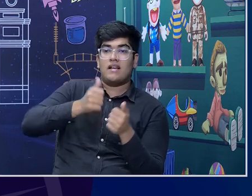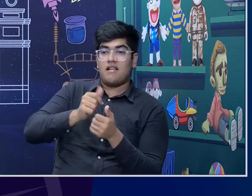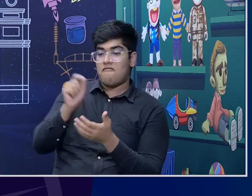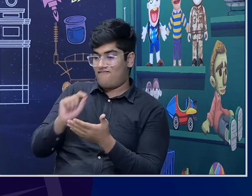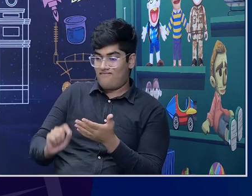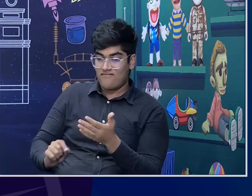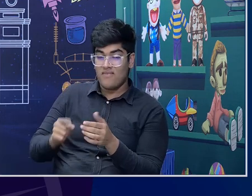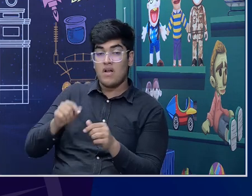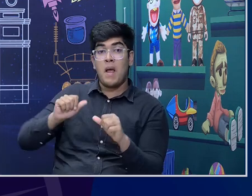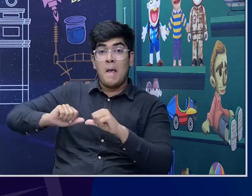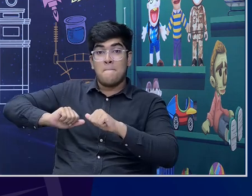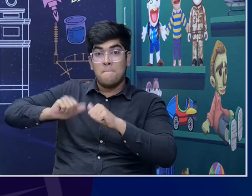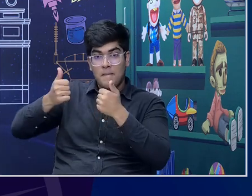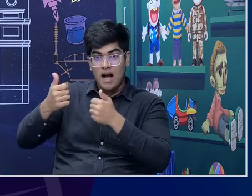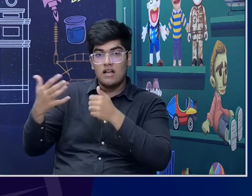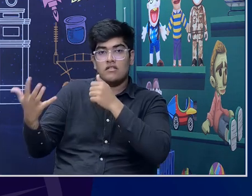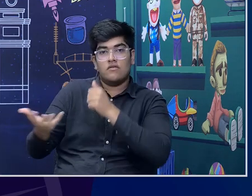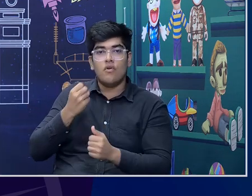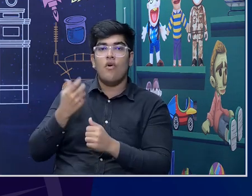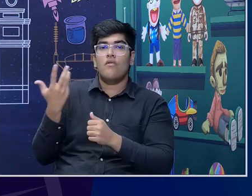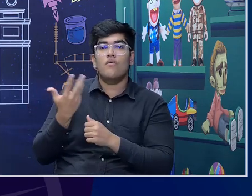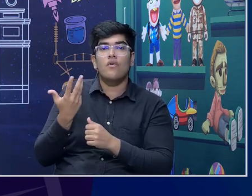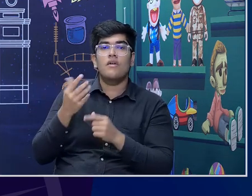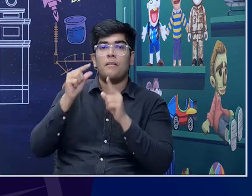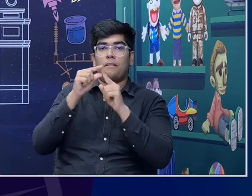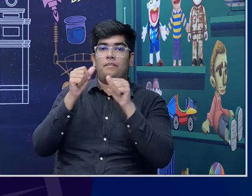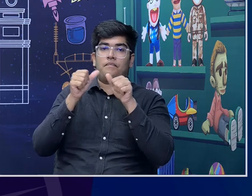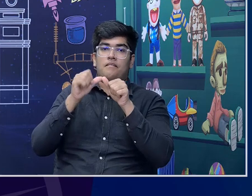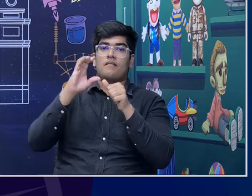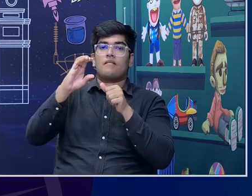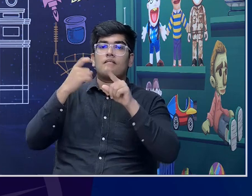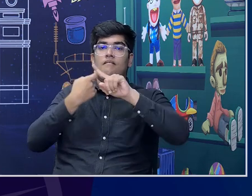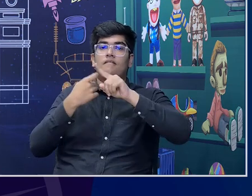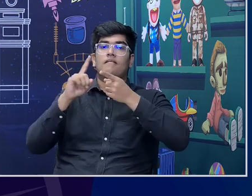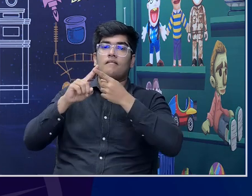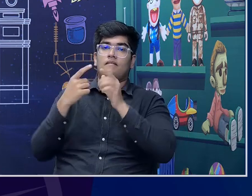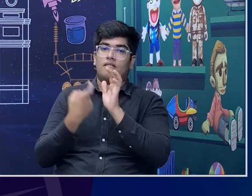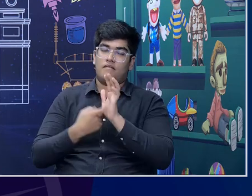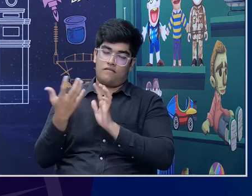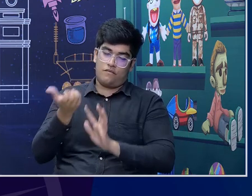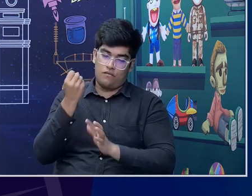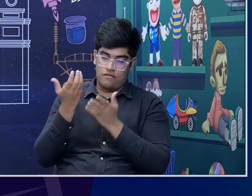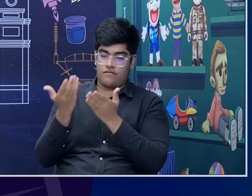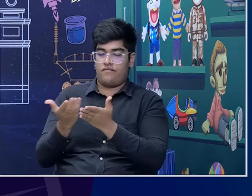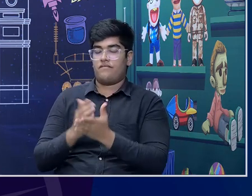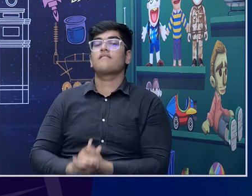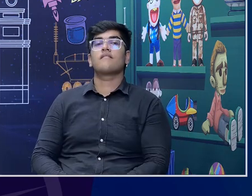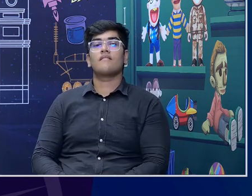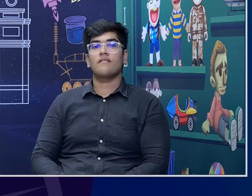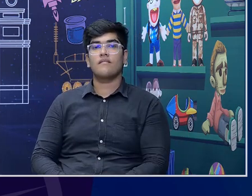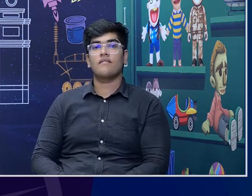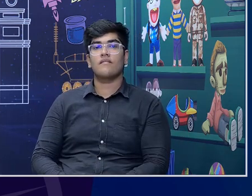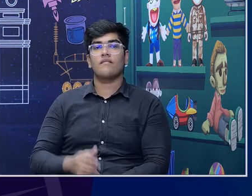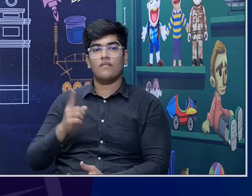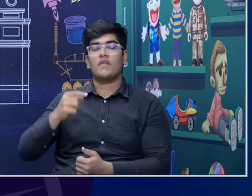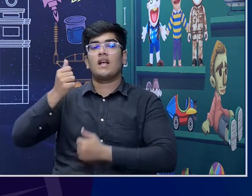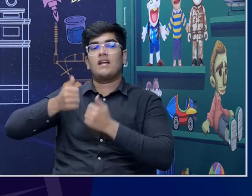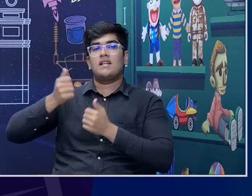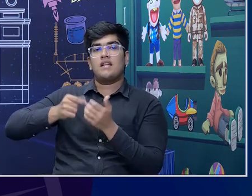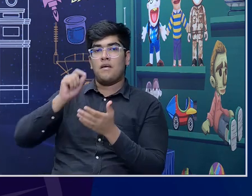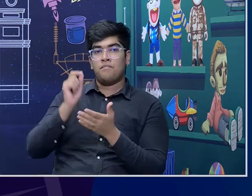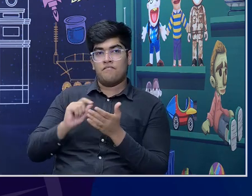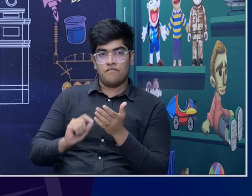पर देते हो न, हर क्लास में आगे जाने के लिए एक्जाम देते हो, ऐसी ही कुवर सिंग जी ने भी डाकिया बनने के लिए एक एक्जाम दिया, एक